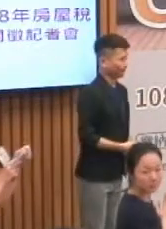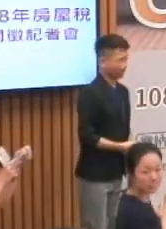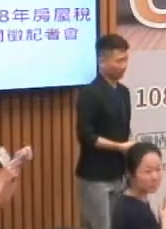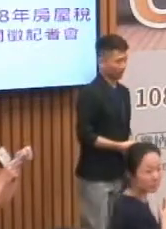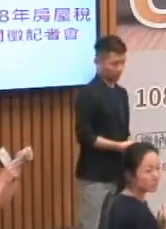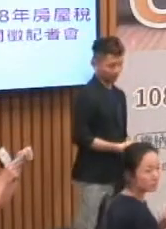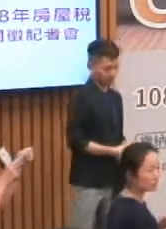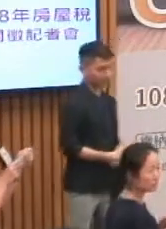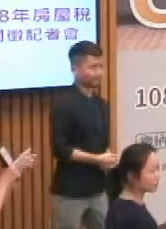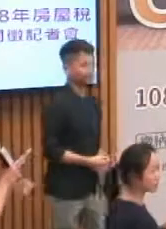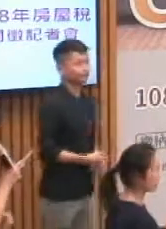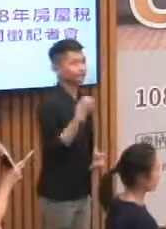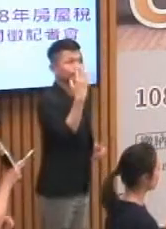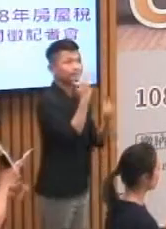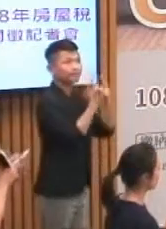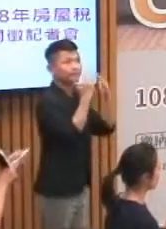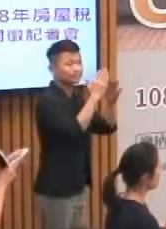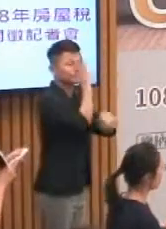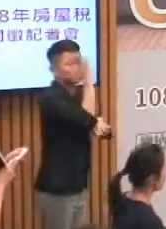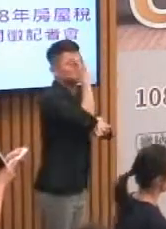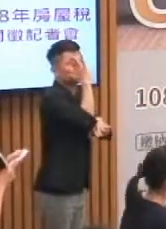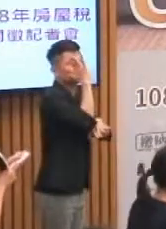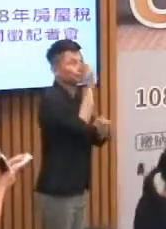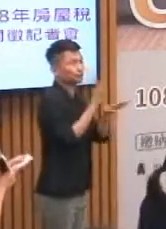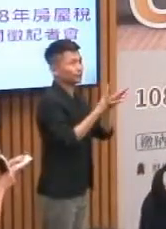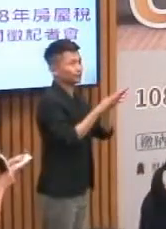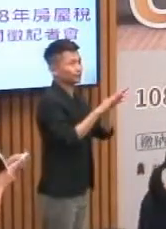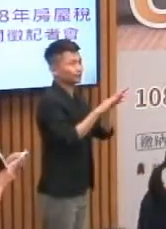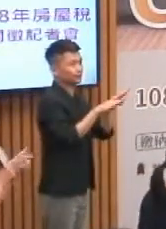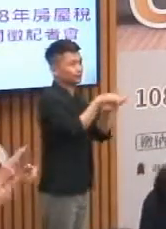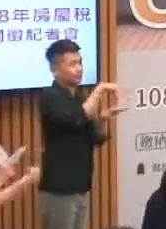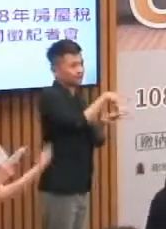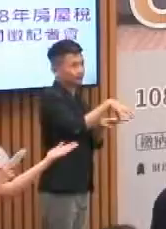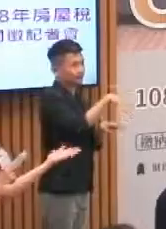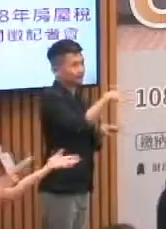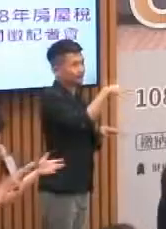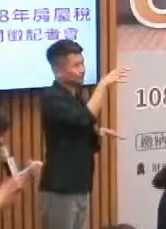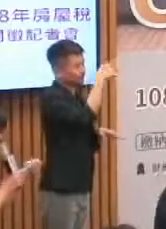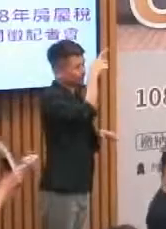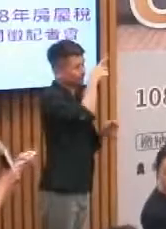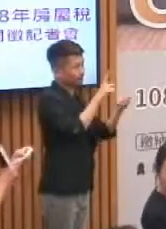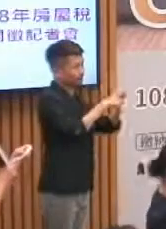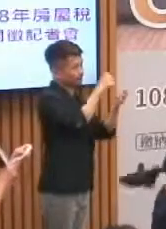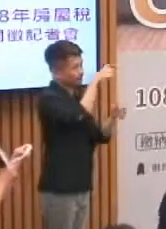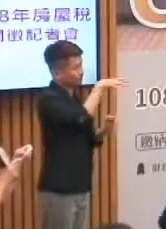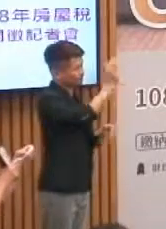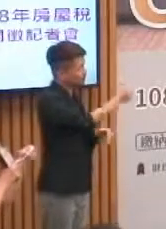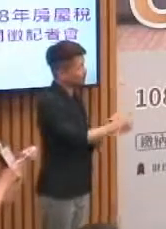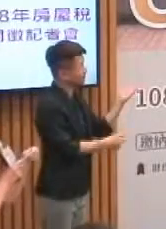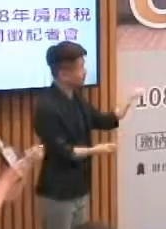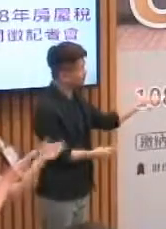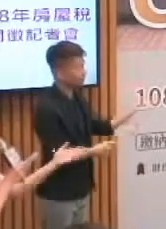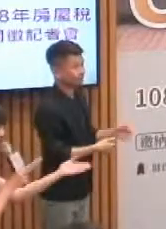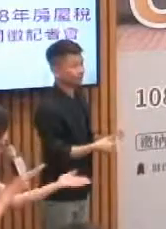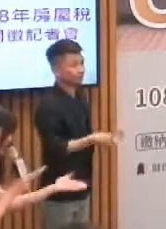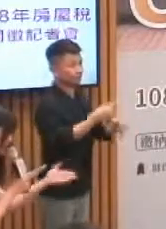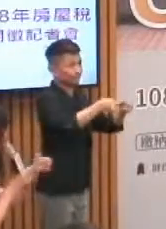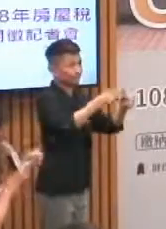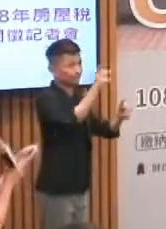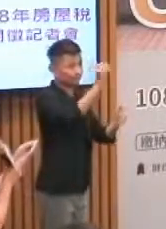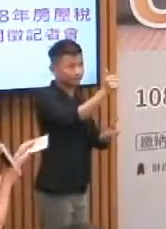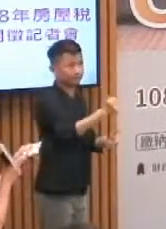紧接着是来自我们新北市政府税捐稽征处的长官，欢迎黄处长，也欢迎叶科